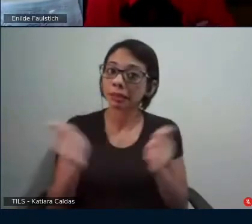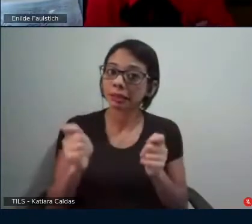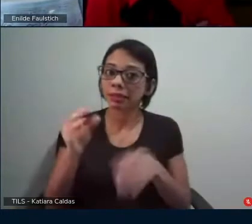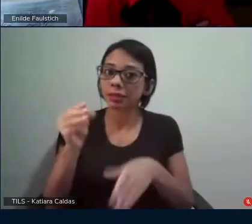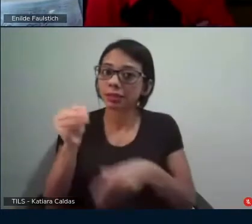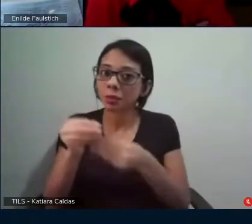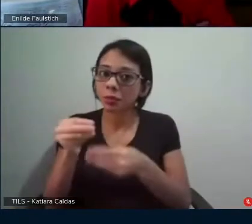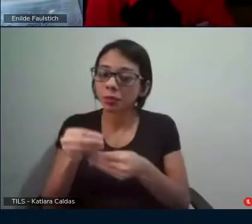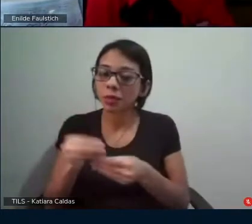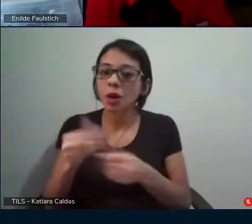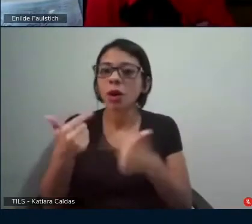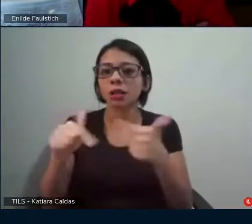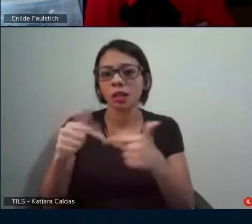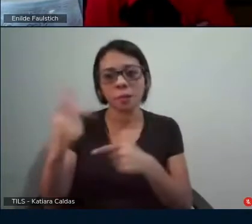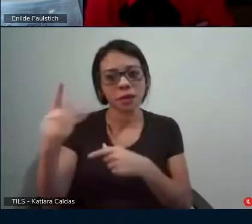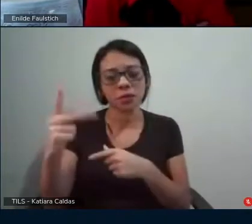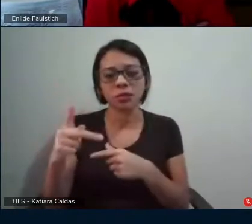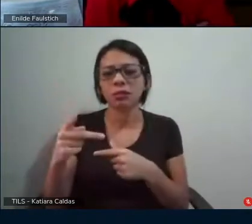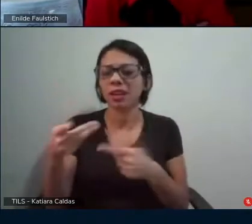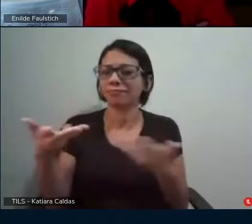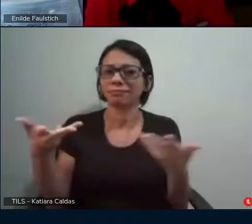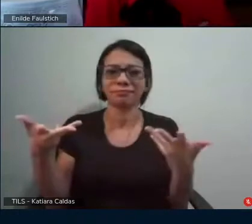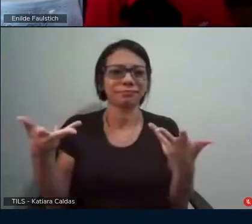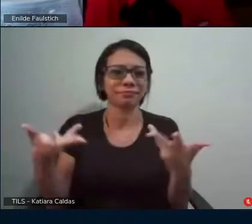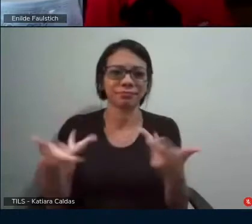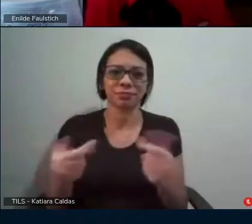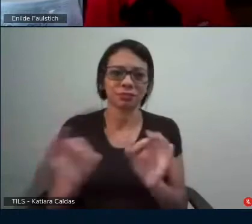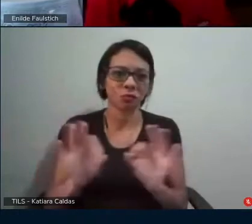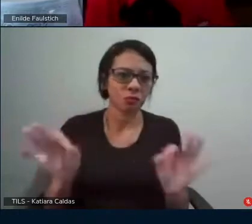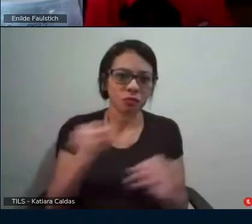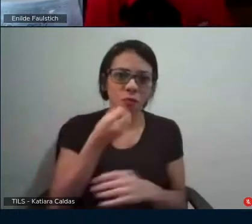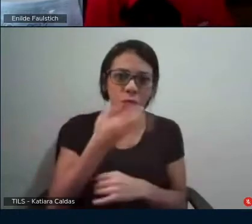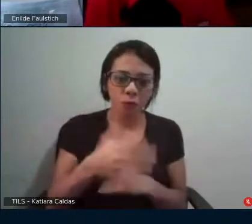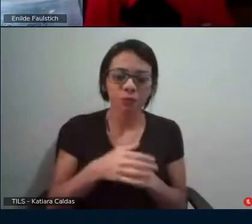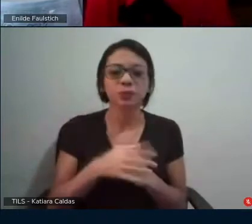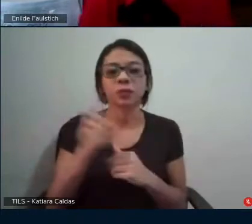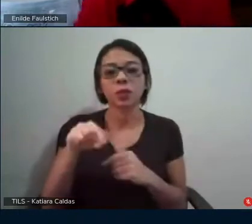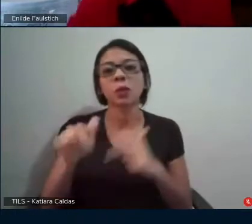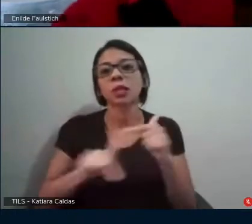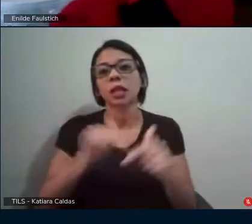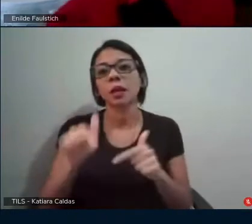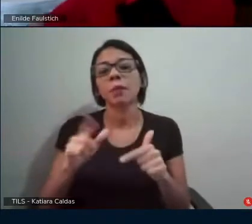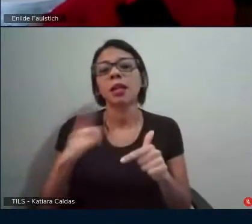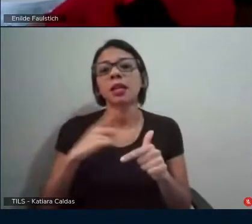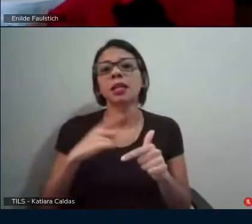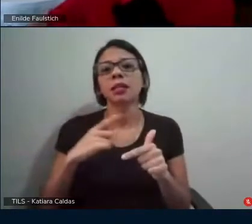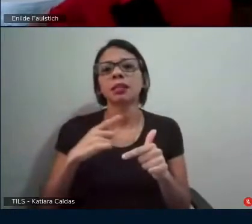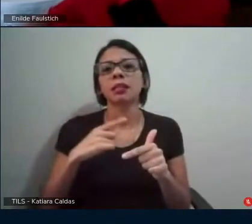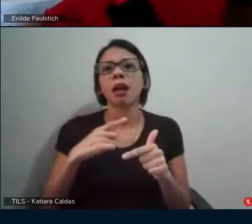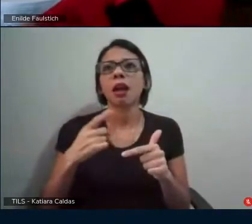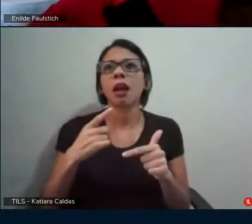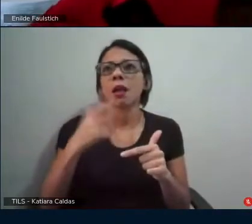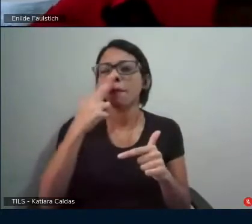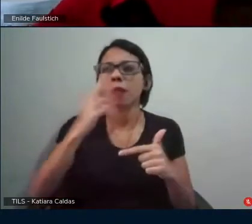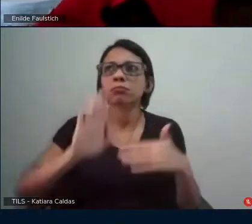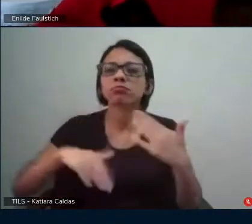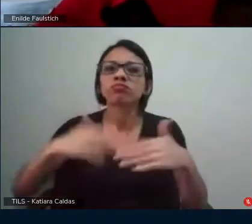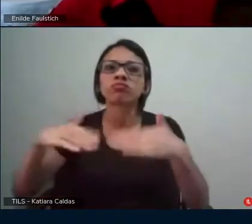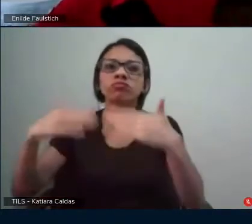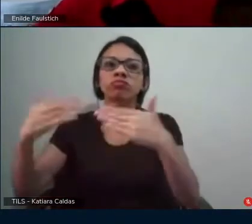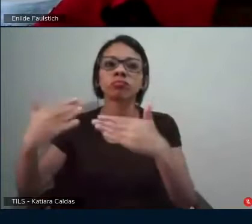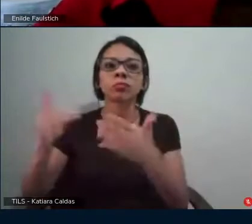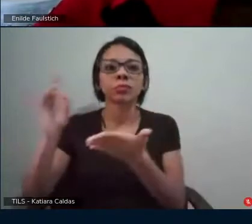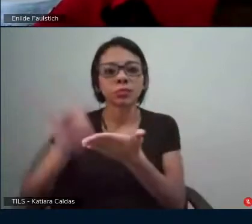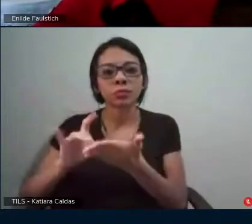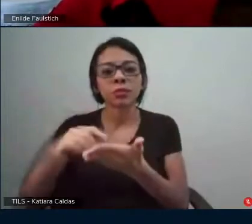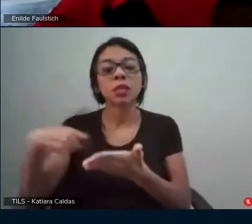acrescentar esse trabalho que está realmente muito bom. É um trabalho que traz uma linha de crescimento